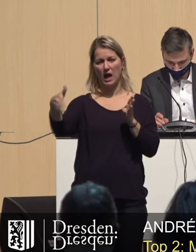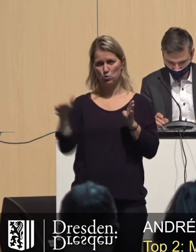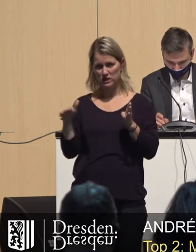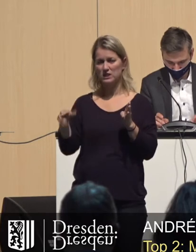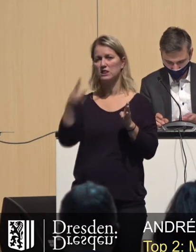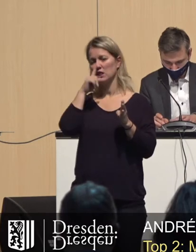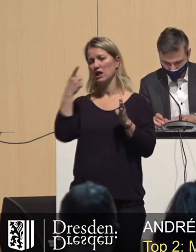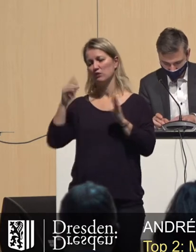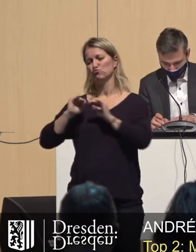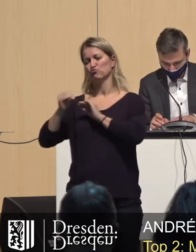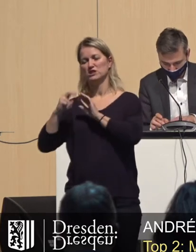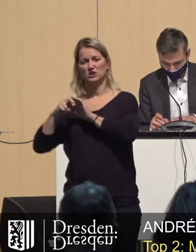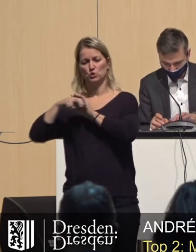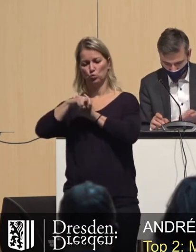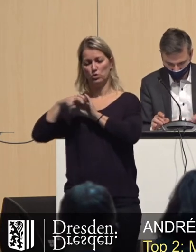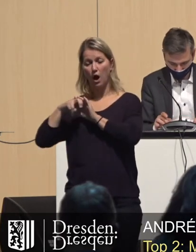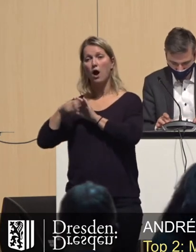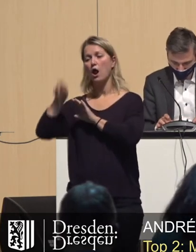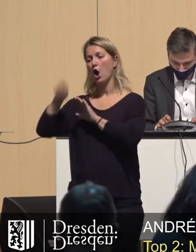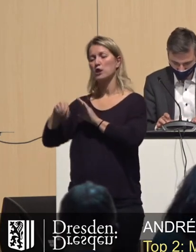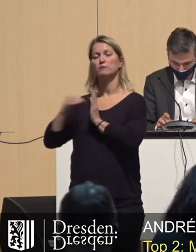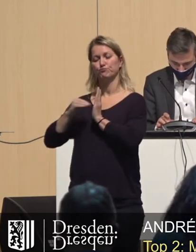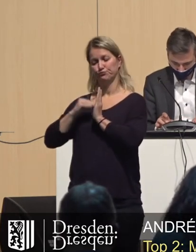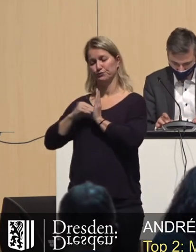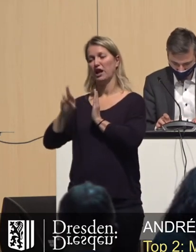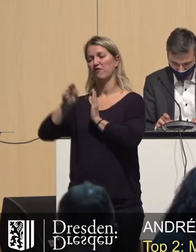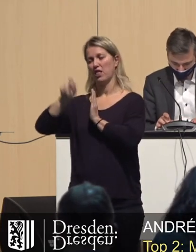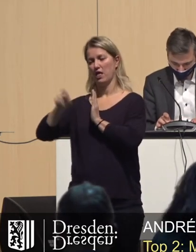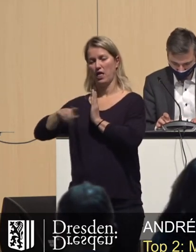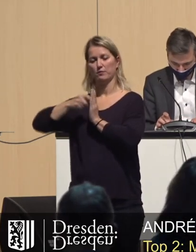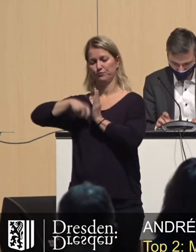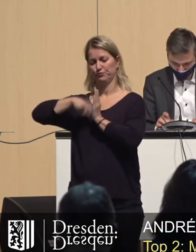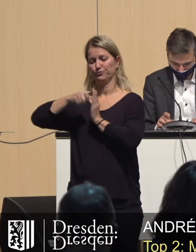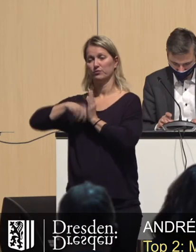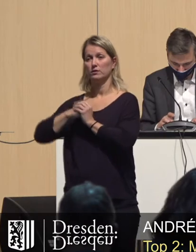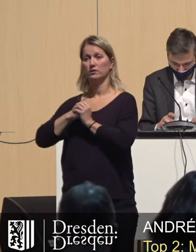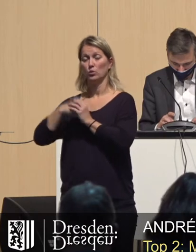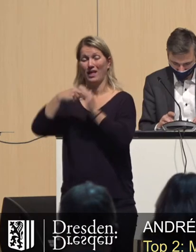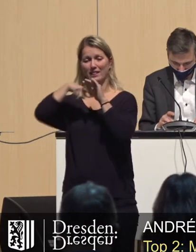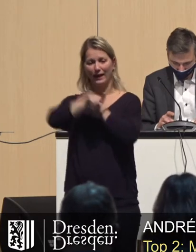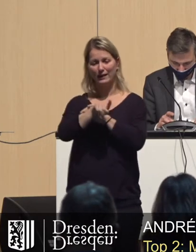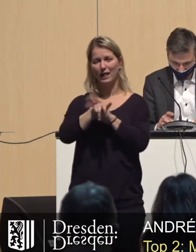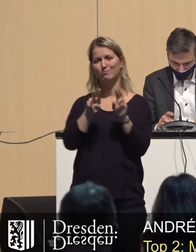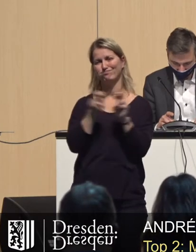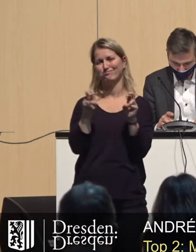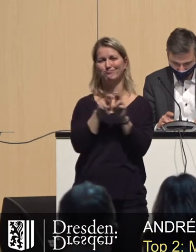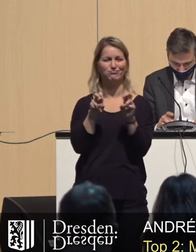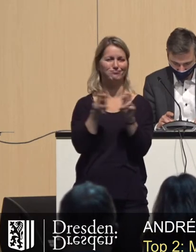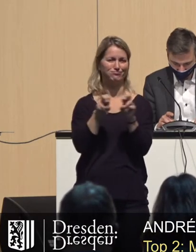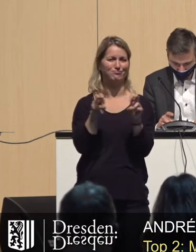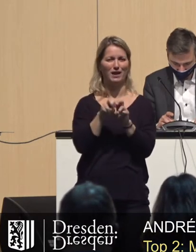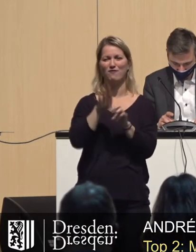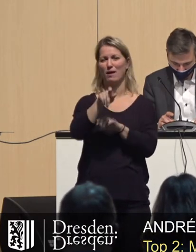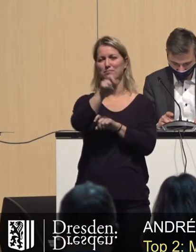Zugangsbereich und da wurden die Menschen auch registriert. So weit, so schön. Ja, aber drinnen saßen sie dann dicht gedrängt,